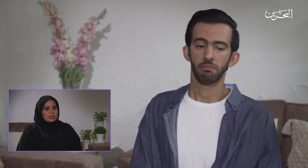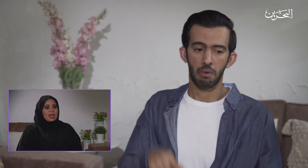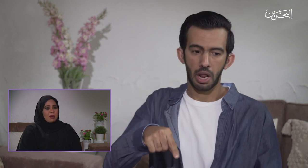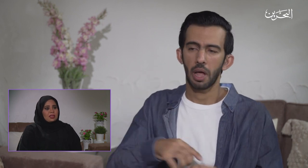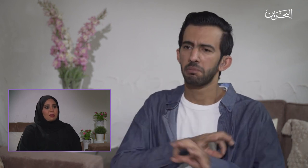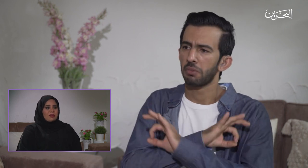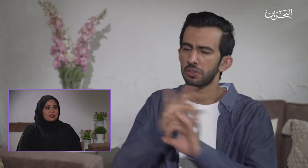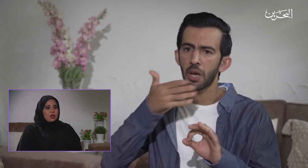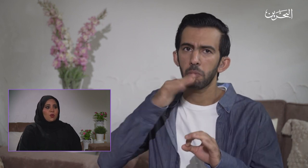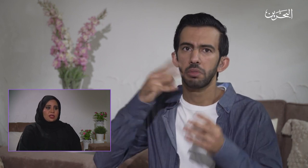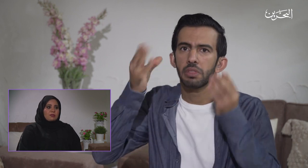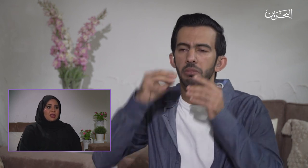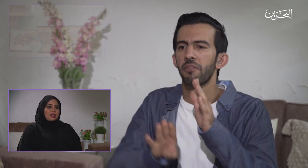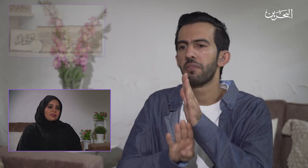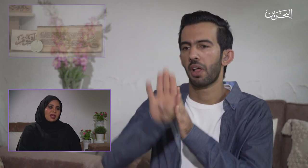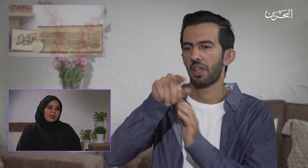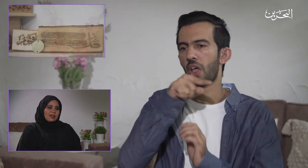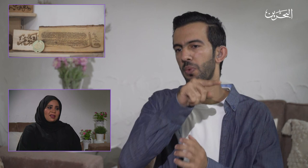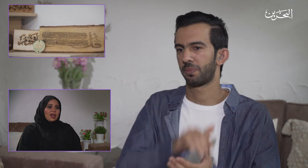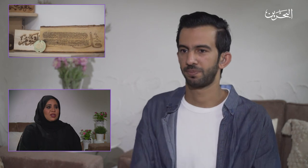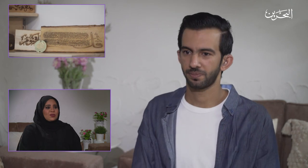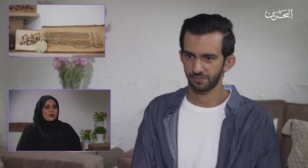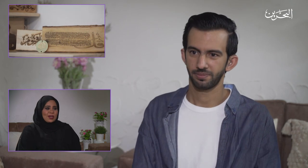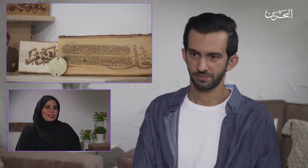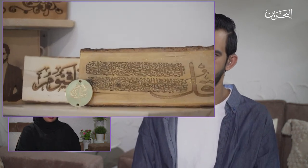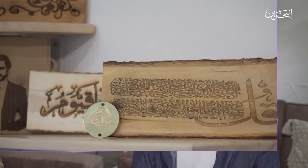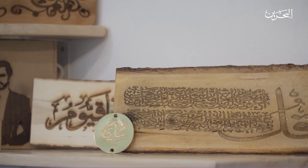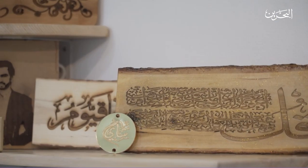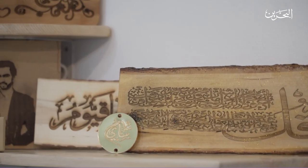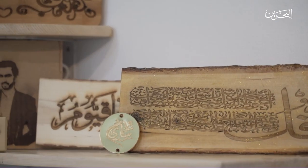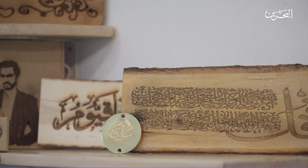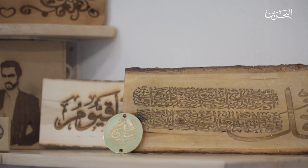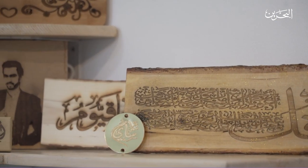واتعلم اكثر بنفسي واعتمد على نفسي اكثر علشان اكون انجح.